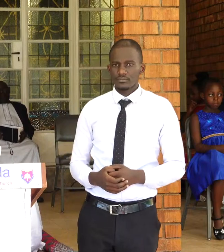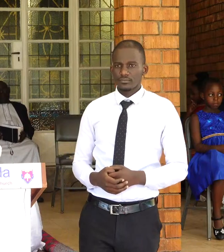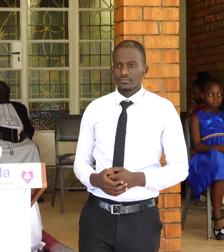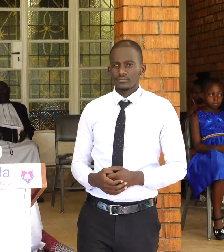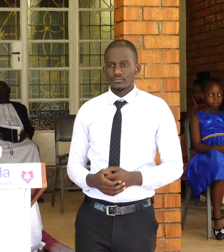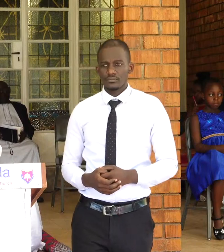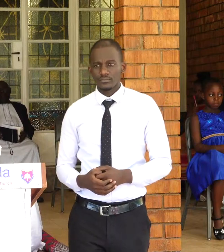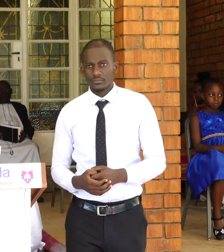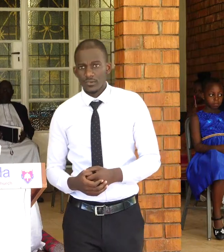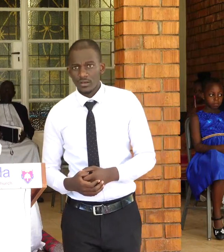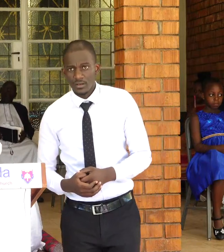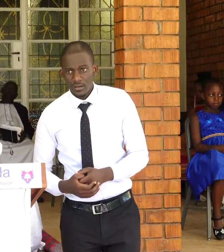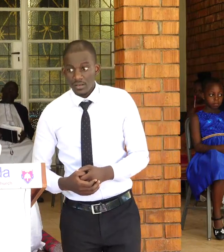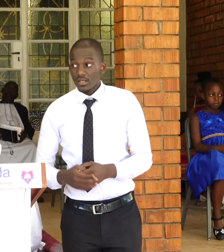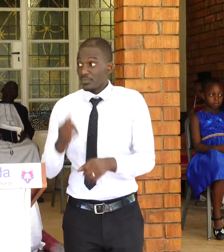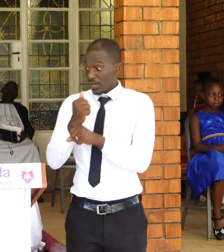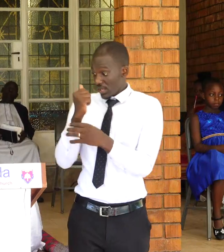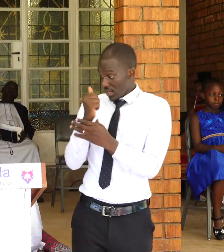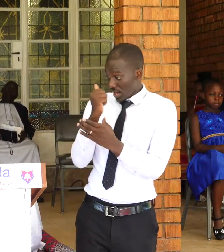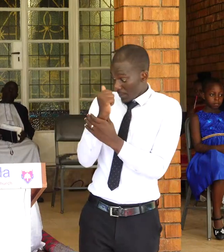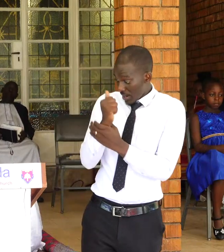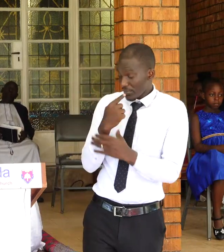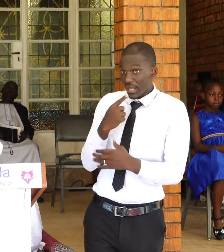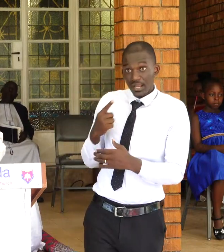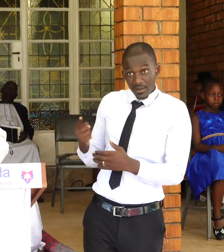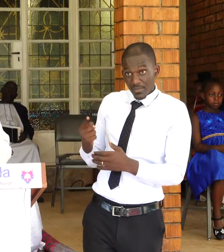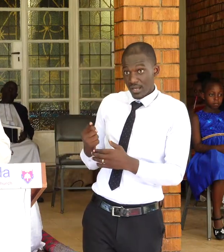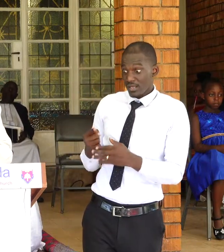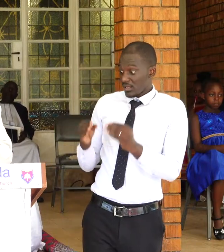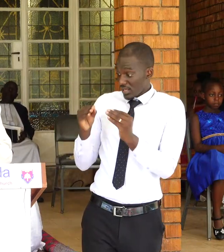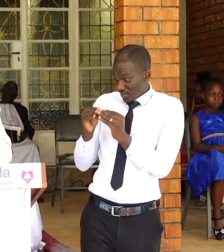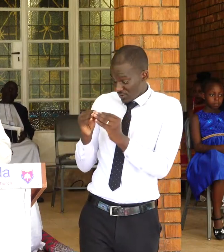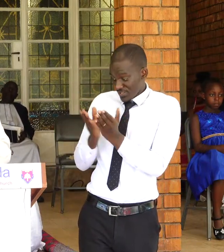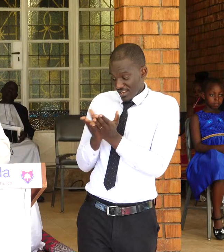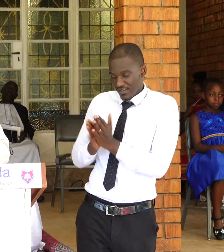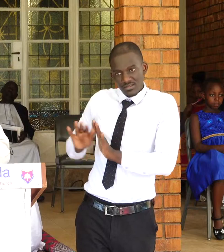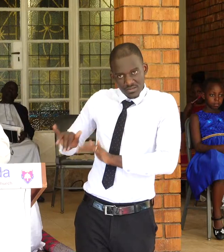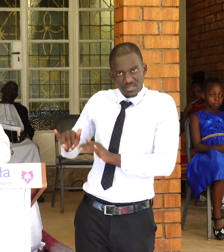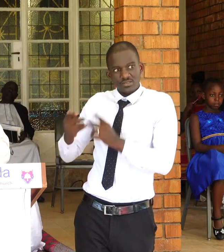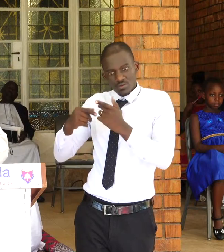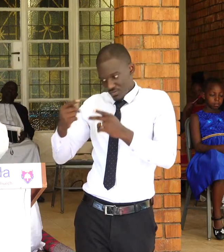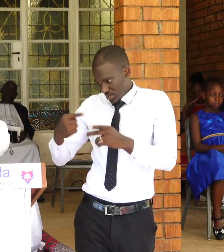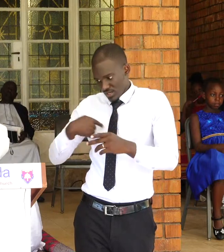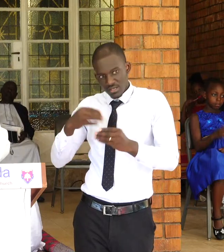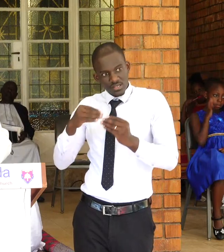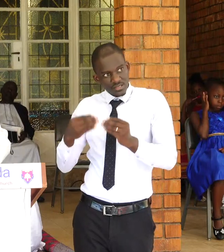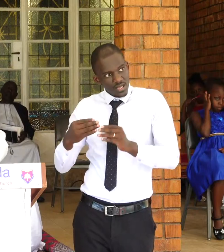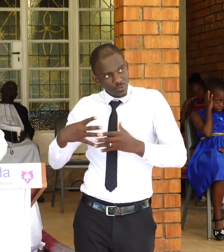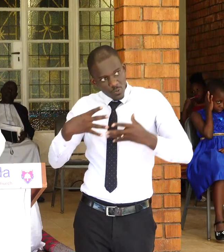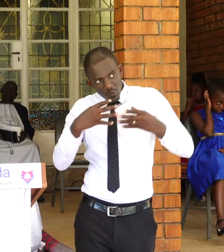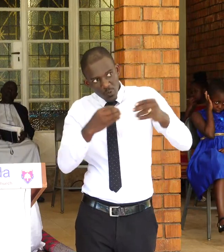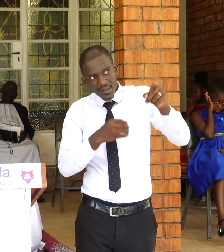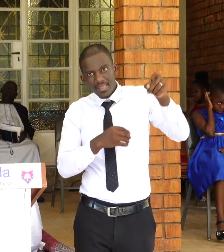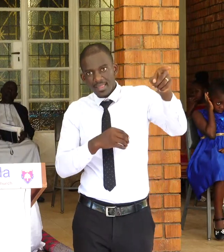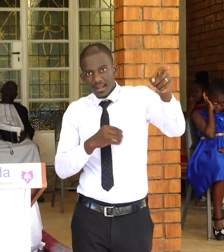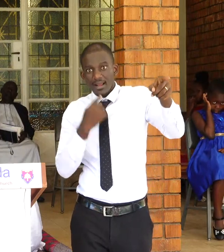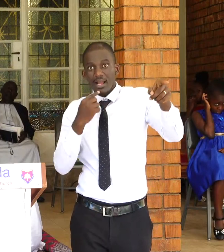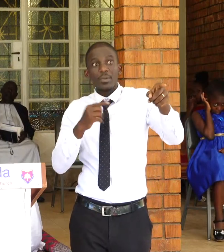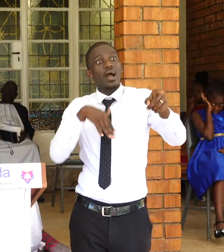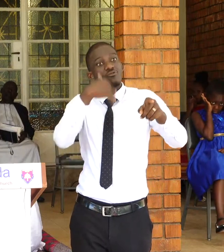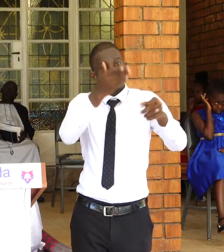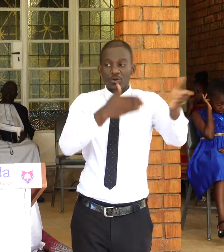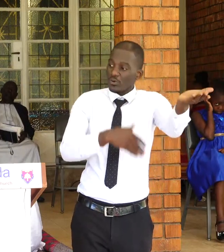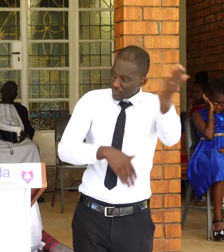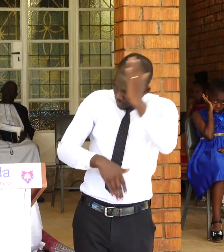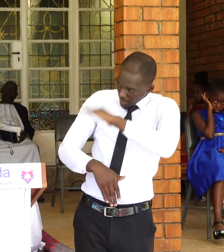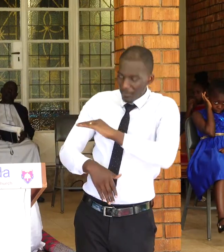Ibulayimu n'agamba vuuka abe mubeere wano n'endogoyi nange n'omulenzi tugende wali tusinze tunadda wulira abagambye n'okubagamba nti tukola